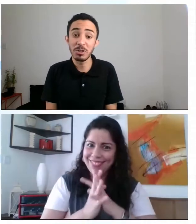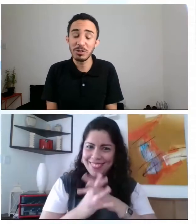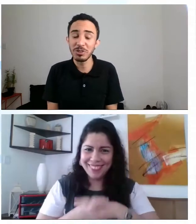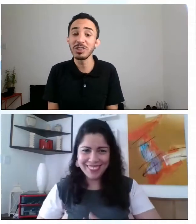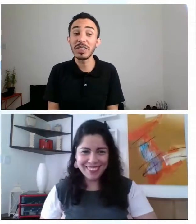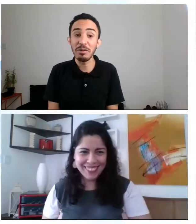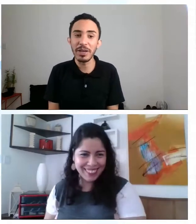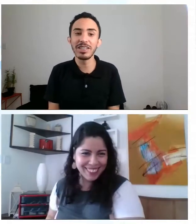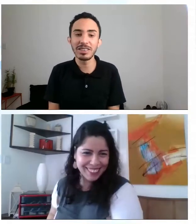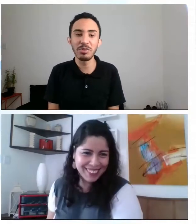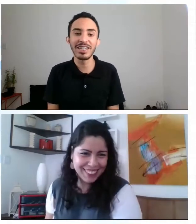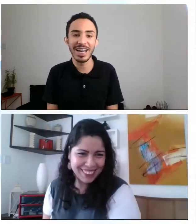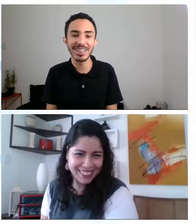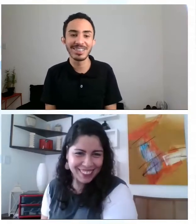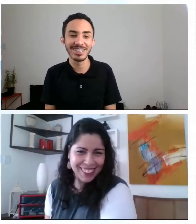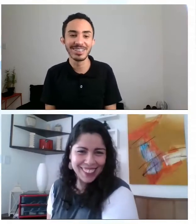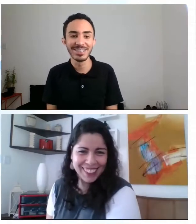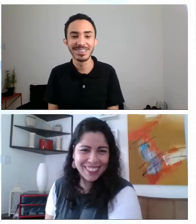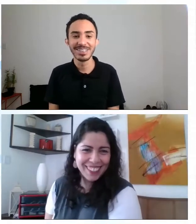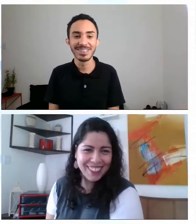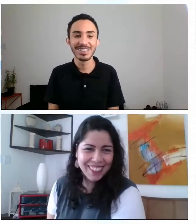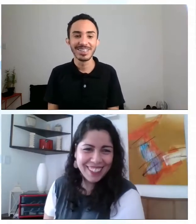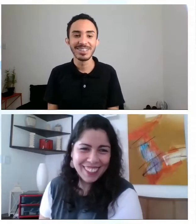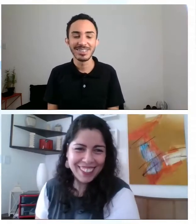direta. Muitas pessoas, inclusive, têm medo dessa modalidade.